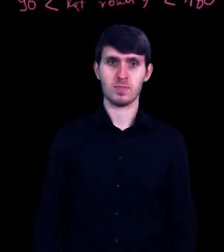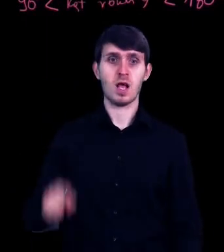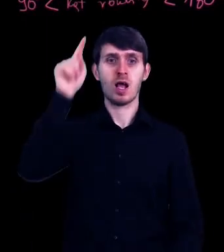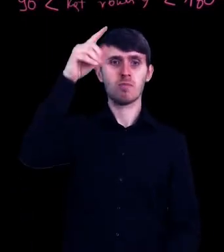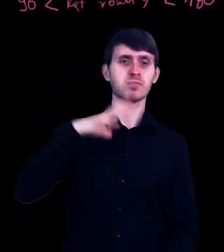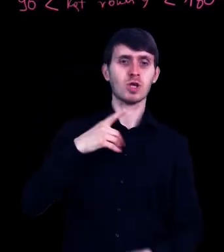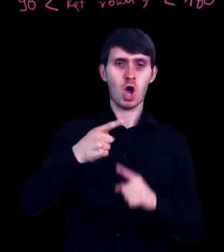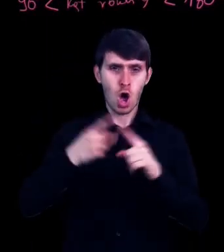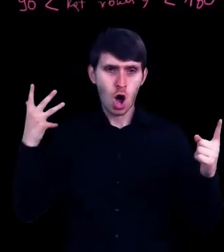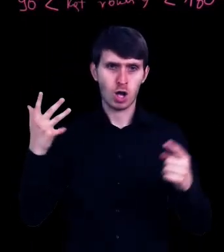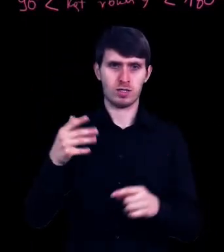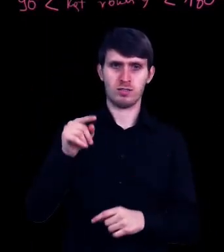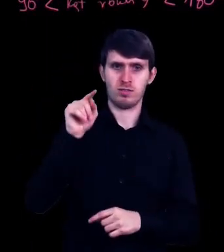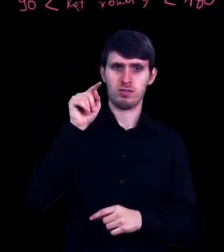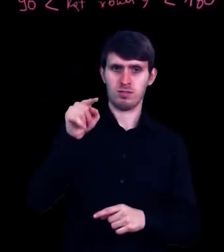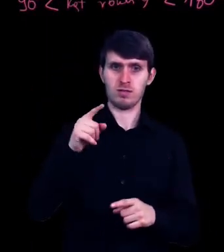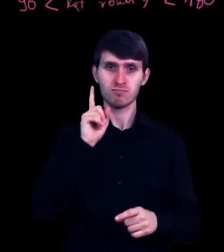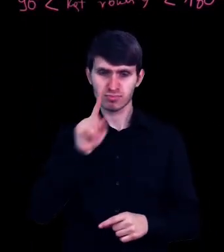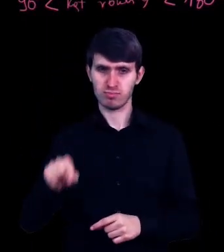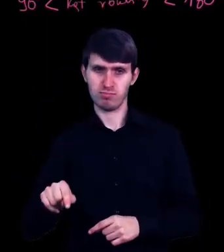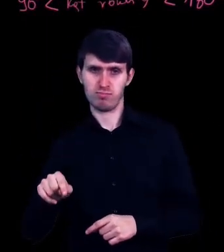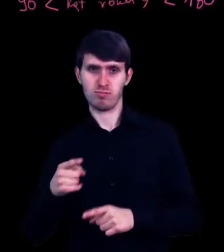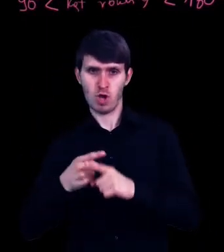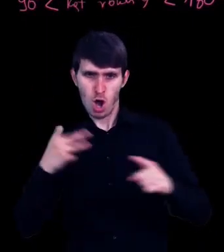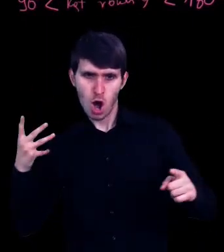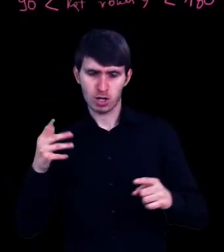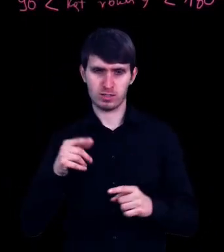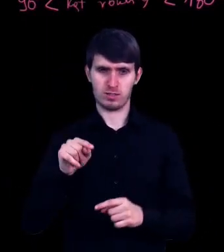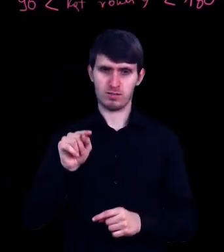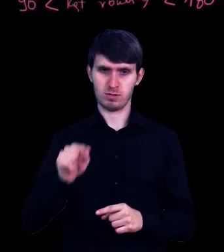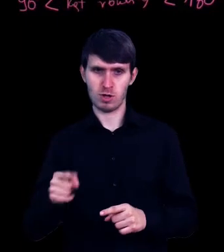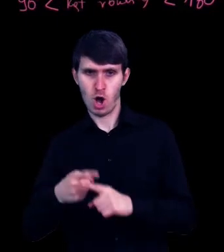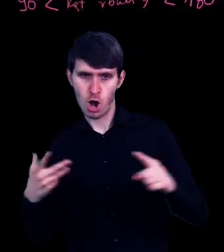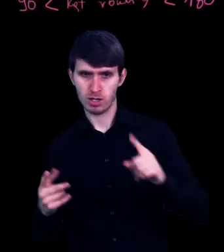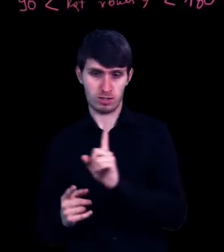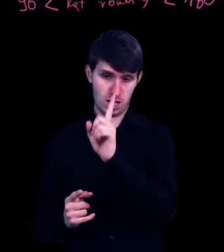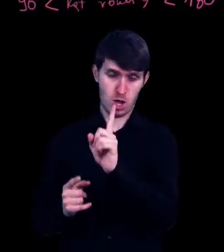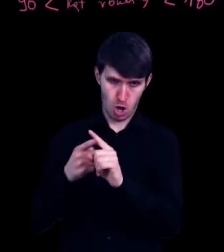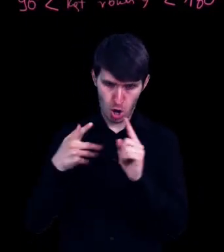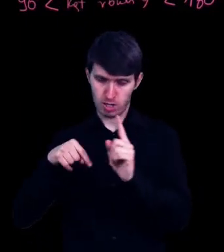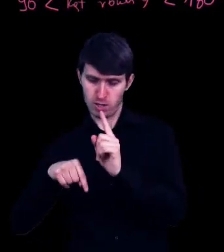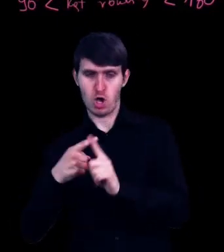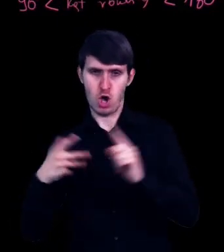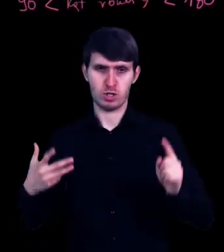Tu mieliśmy kąty ostre. I tutaj faktycznie będą kąty ostre. Kąt ostry